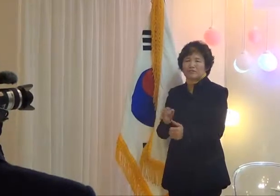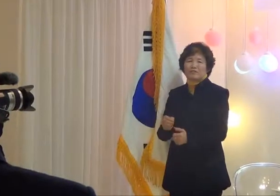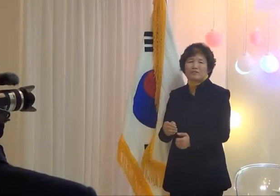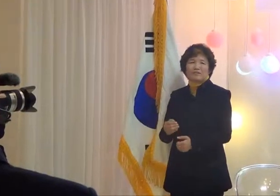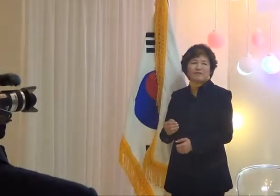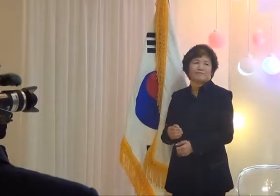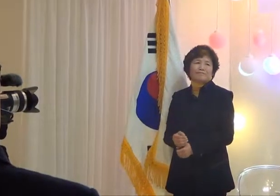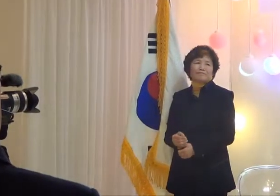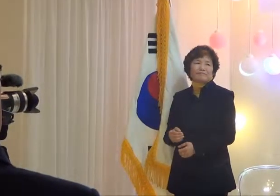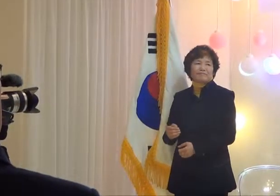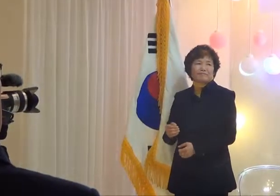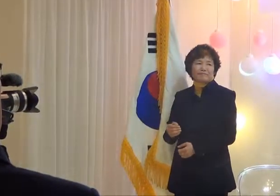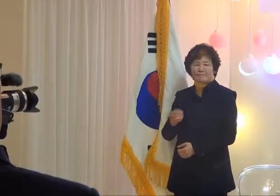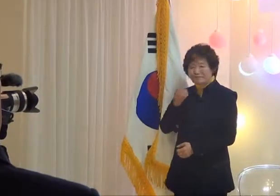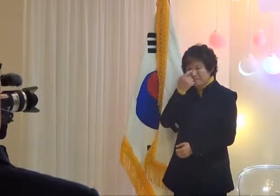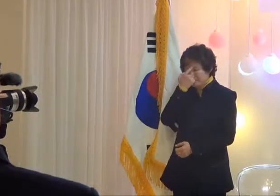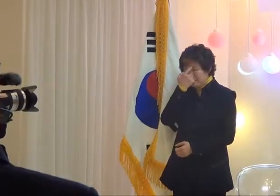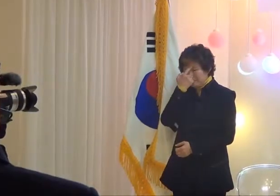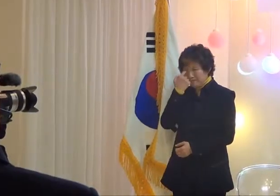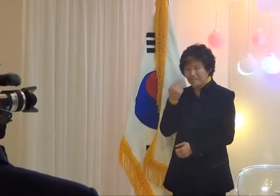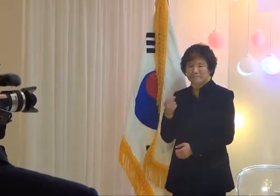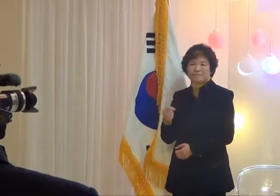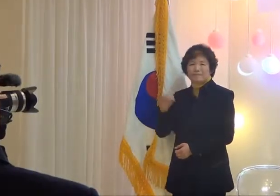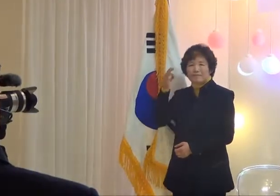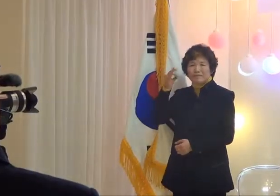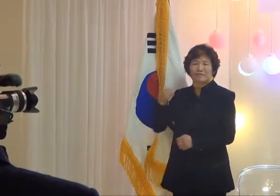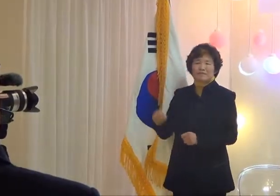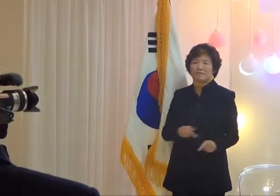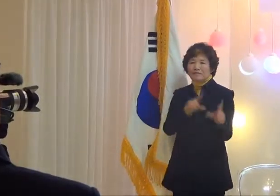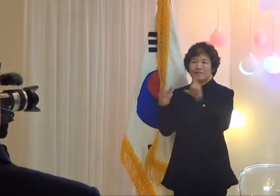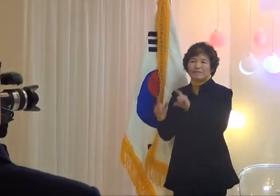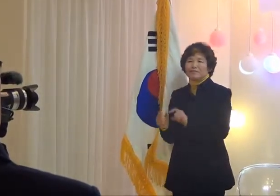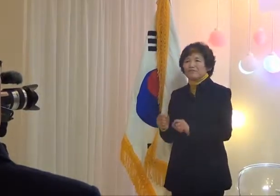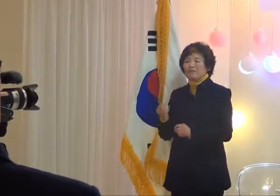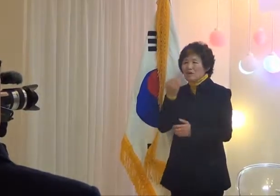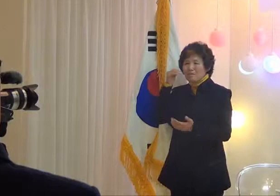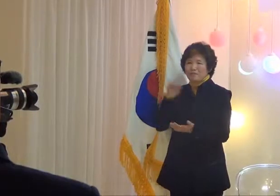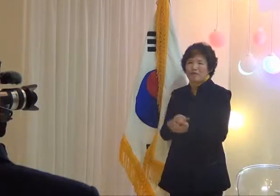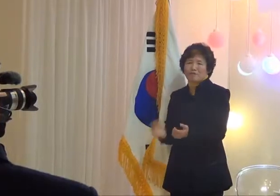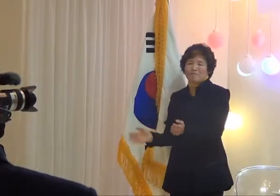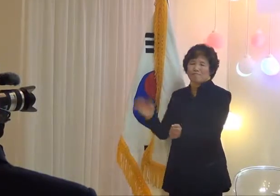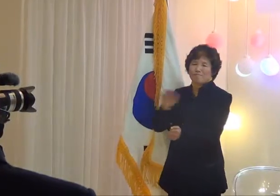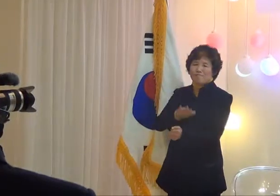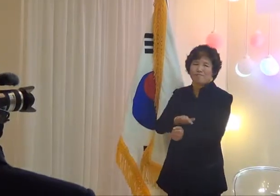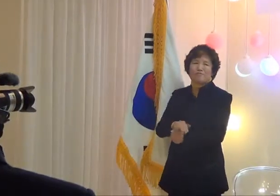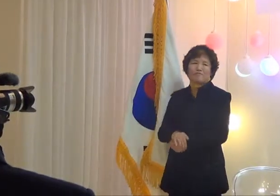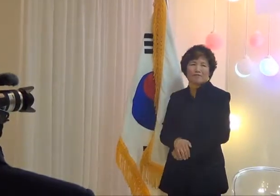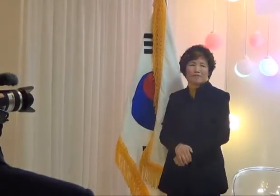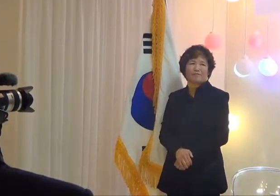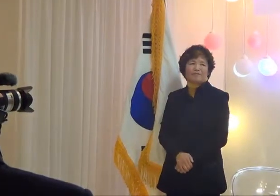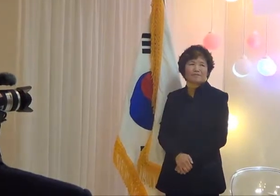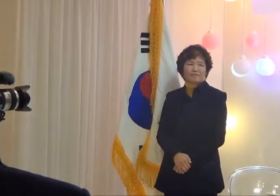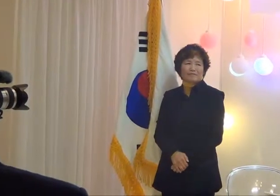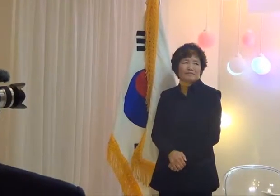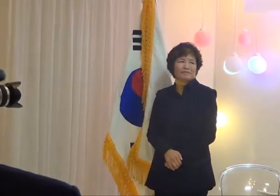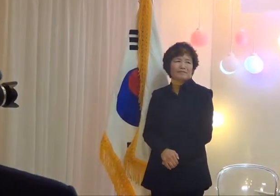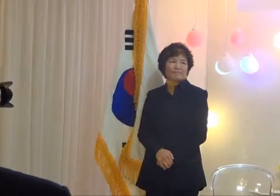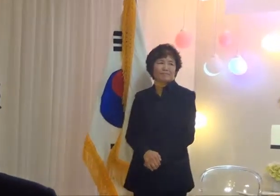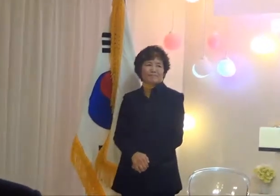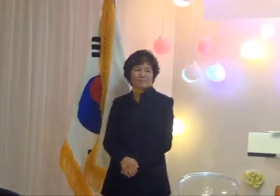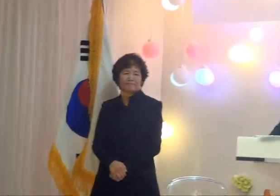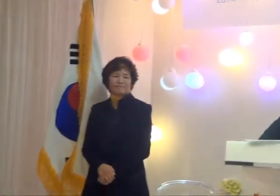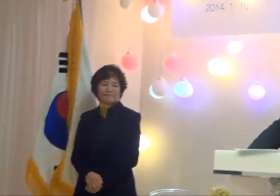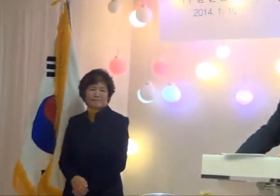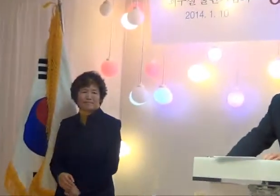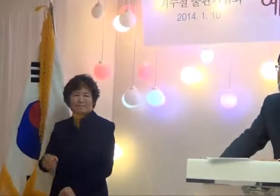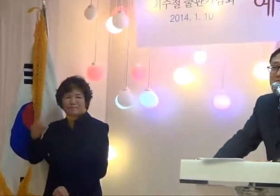것이지만 계란은 살아서 빠이를 넣는다는 많이 들었을 겁니다. 우리가 계란으로 빠이치기 이런 말 많이 하지 않아요. 어떤 얼토당도 아니라